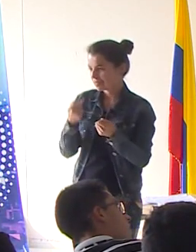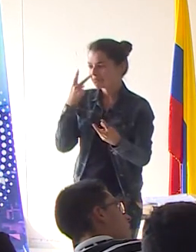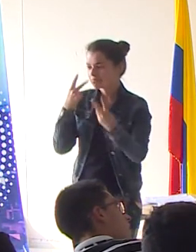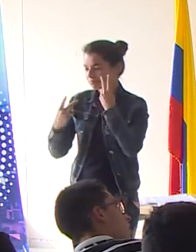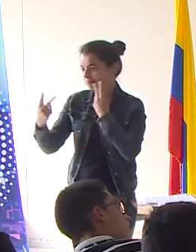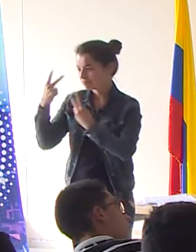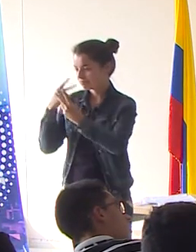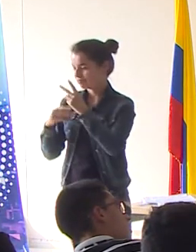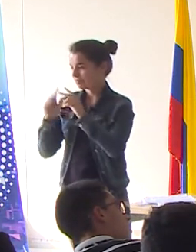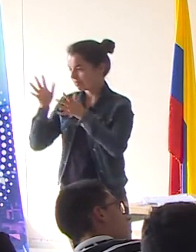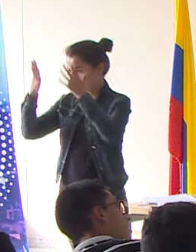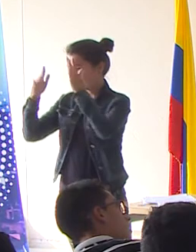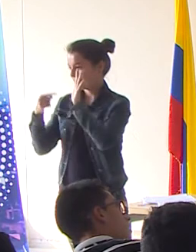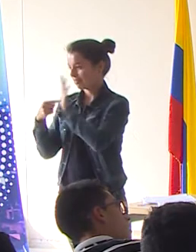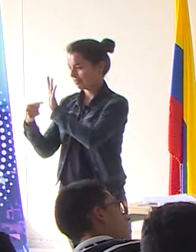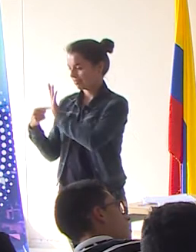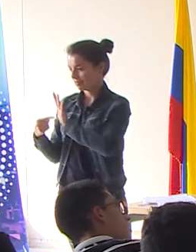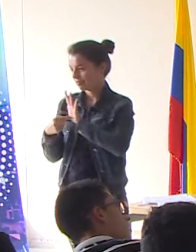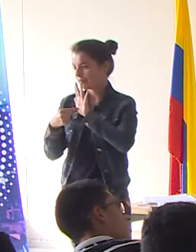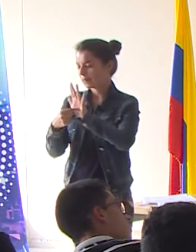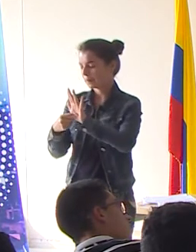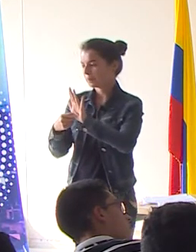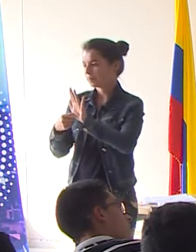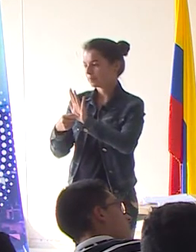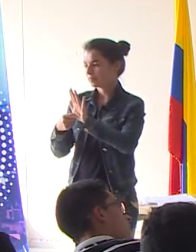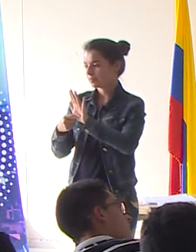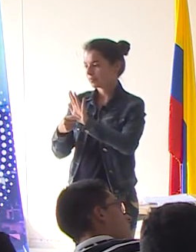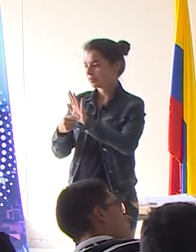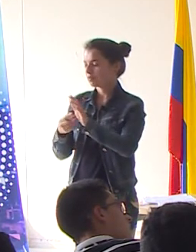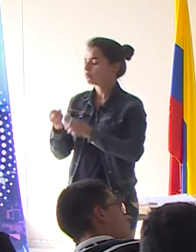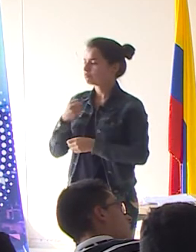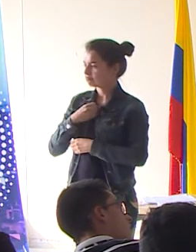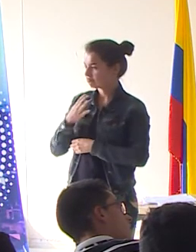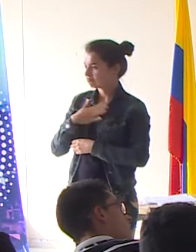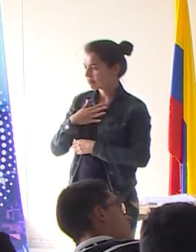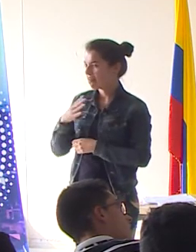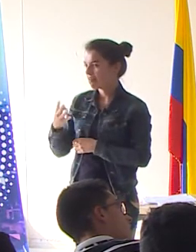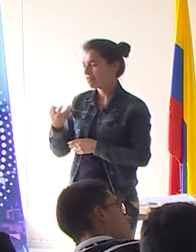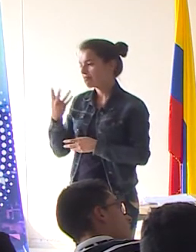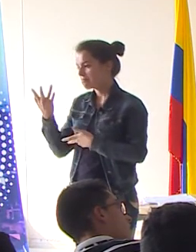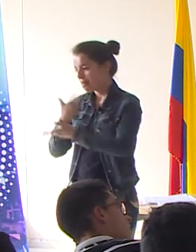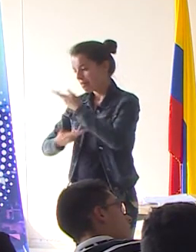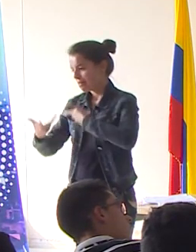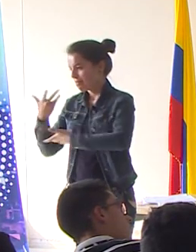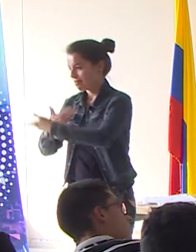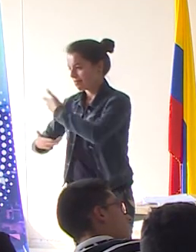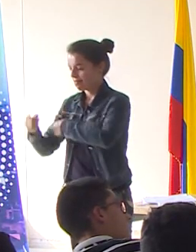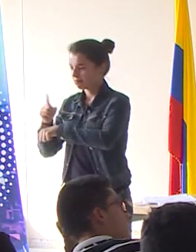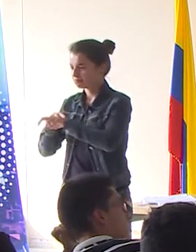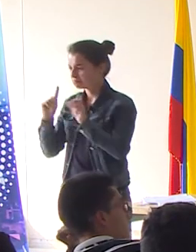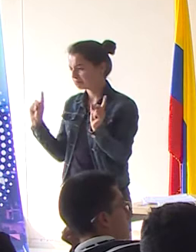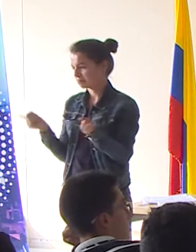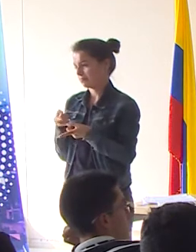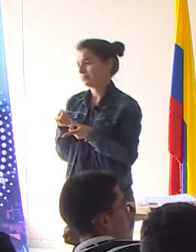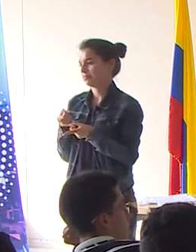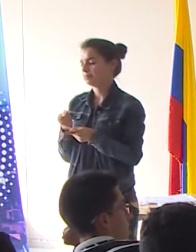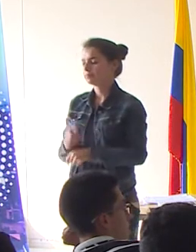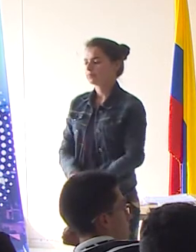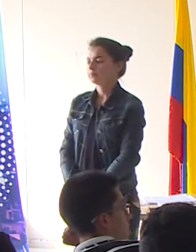estos procesos y poder tener la oportunidad de hablar con todos porque pues no es mucho tiempo entonces